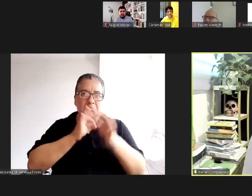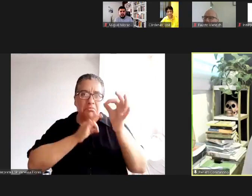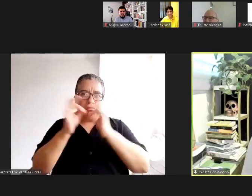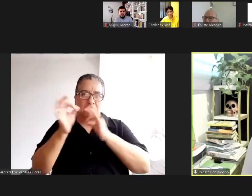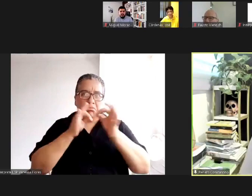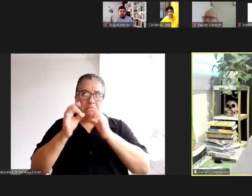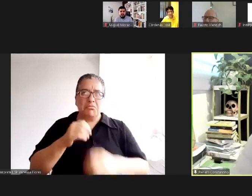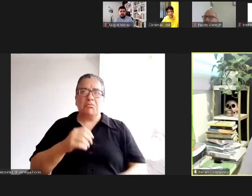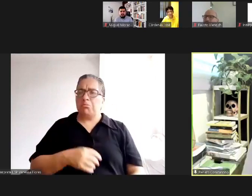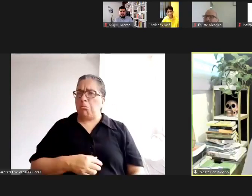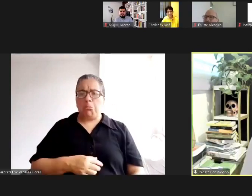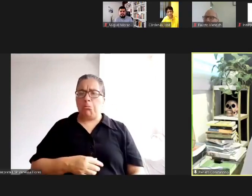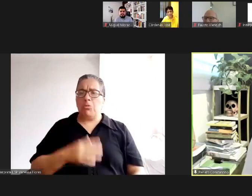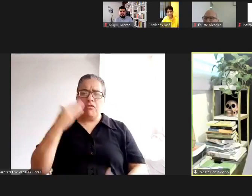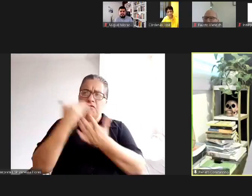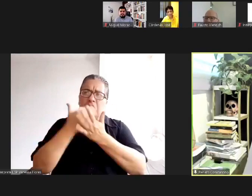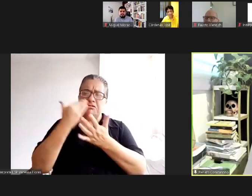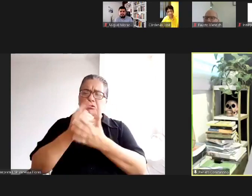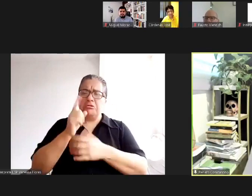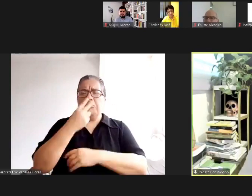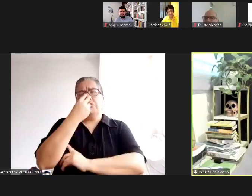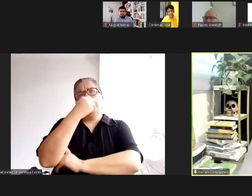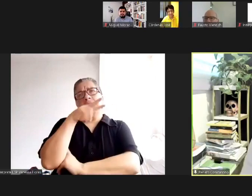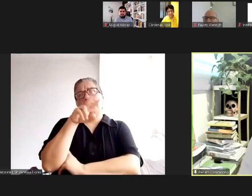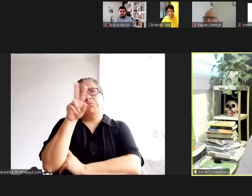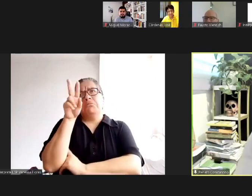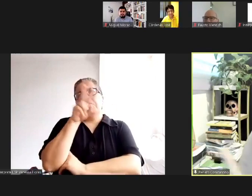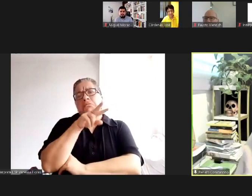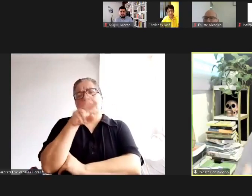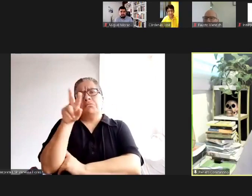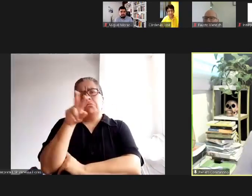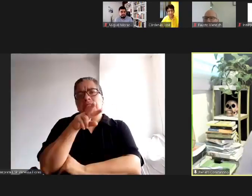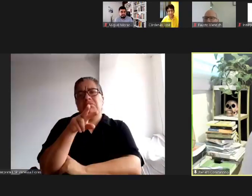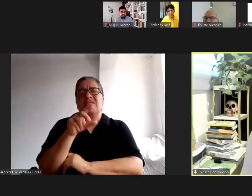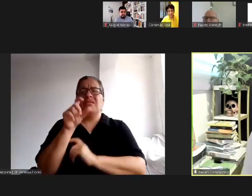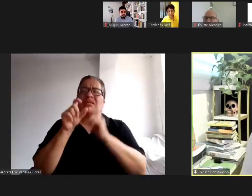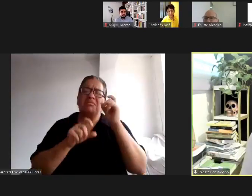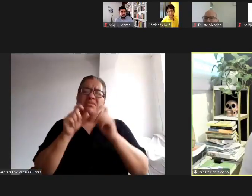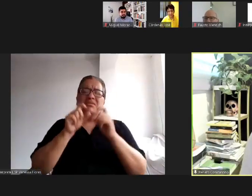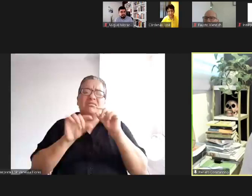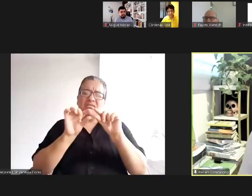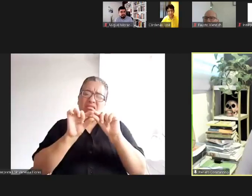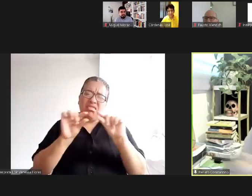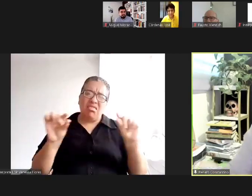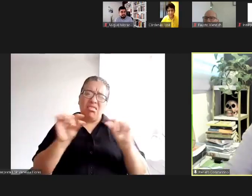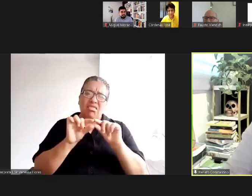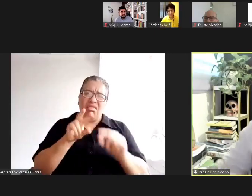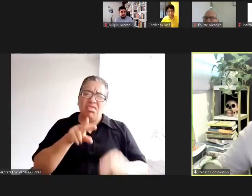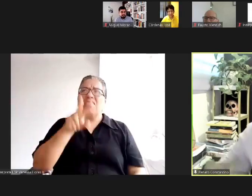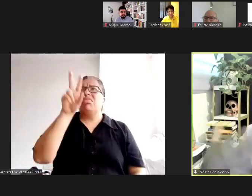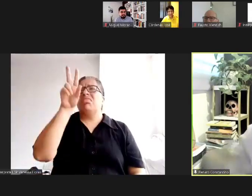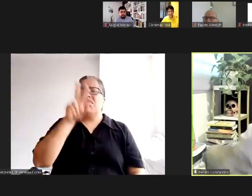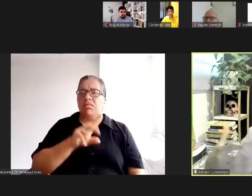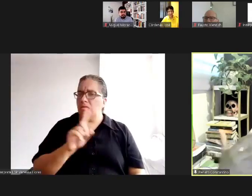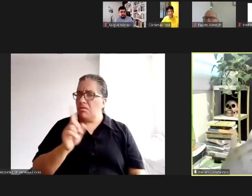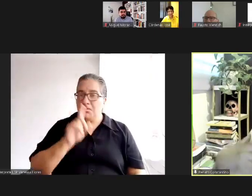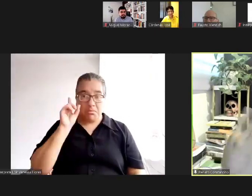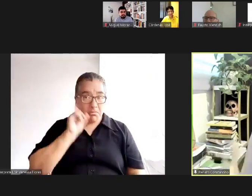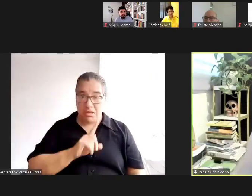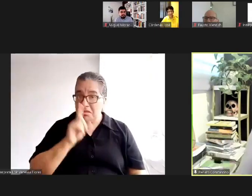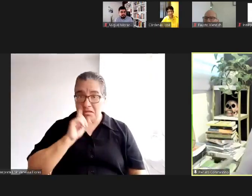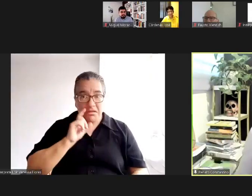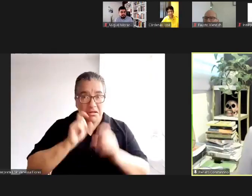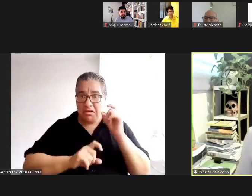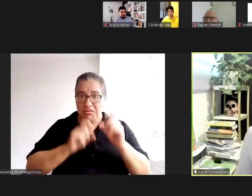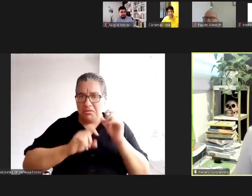película. Oye, no, si tú pones subtitulado, a la gente no le gusta ver letritas en su programa. Mentira, o sea, la gente igual va a seguir, si el